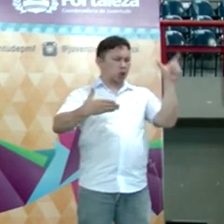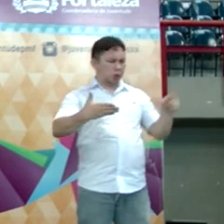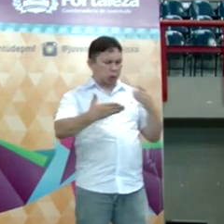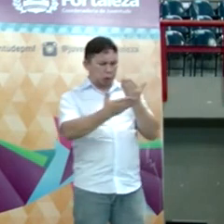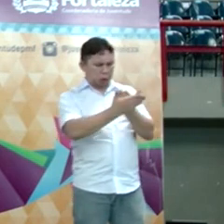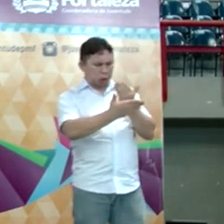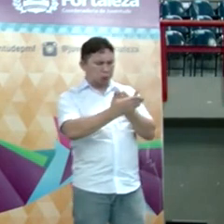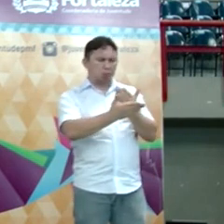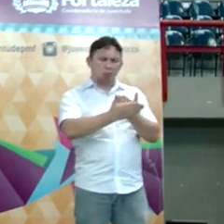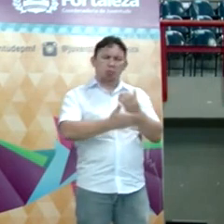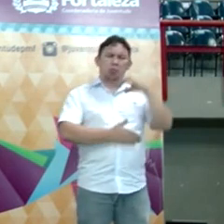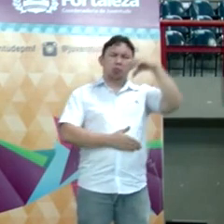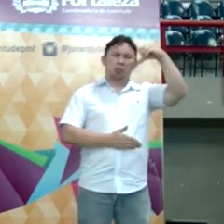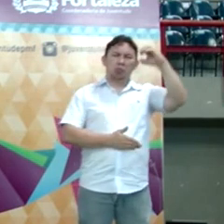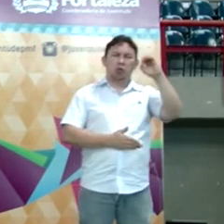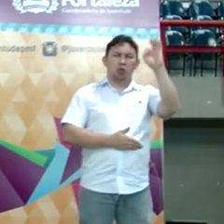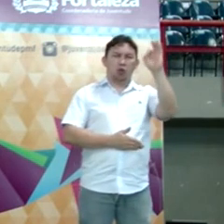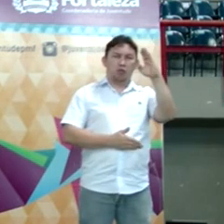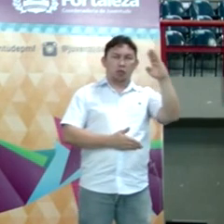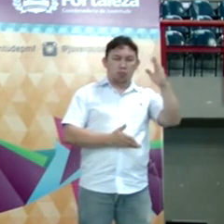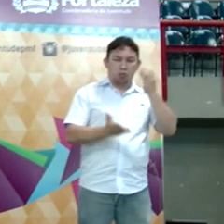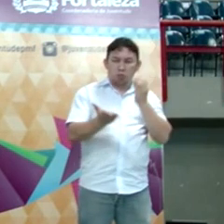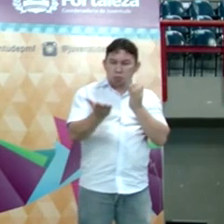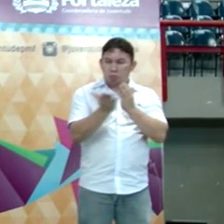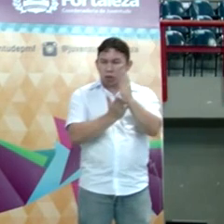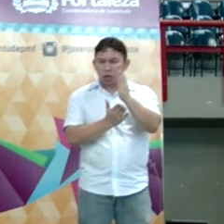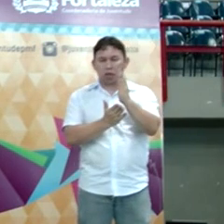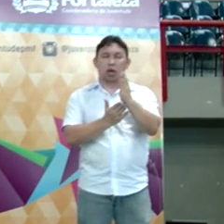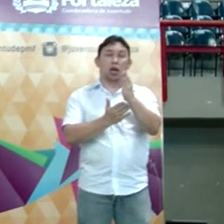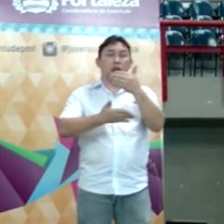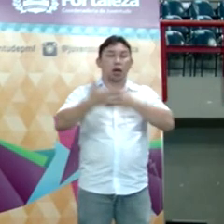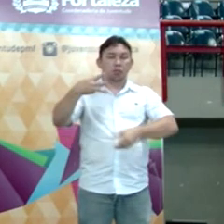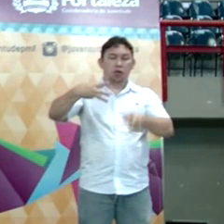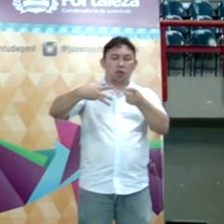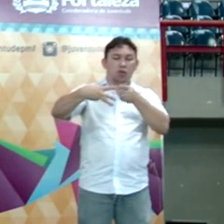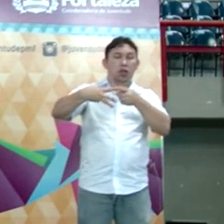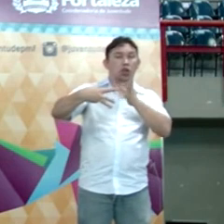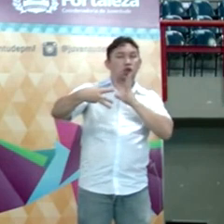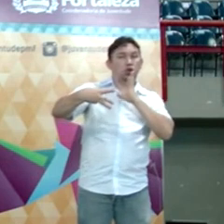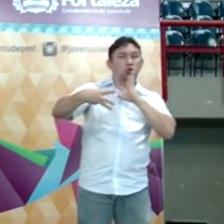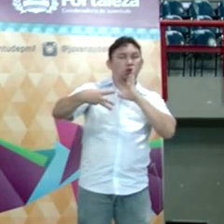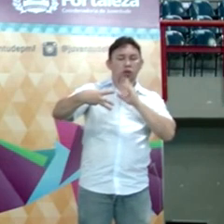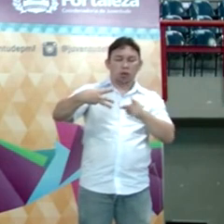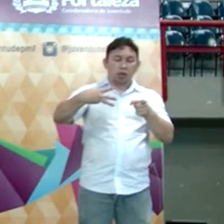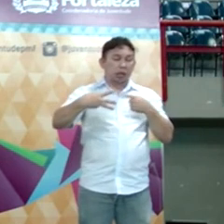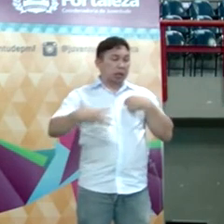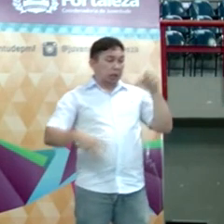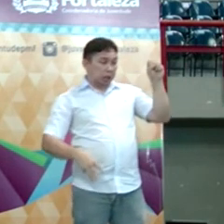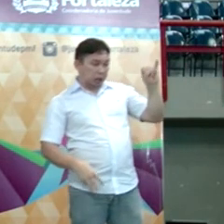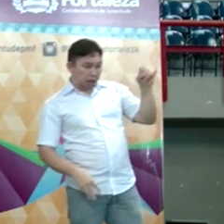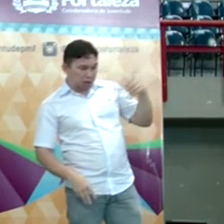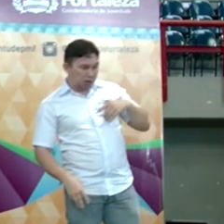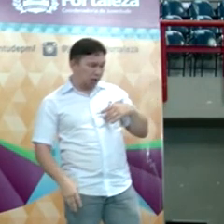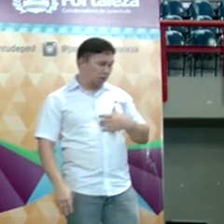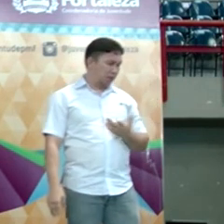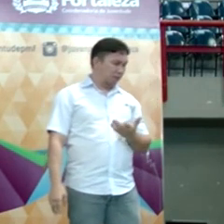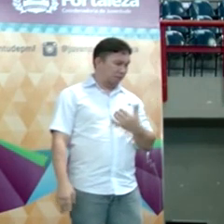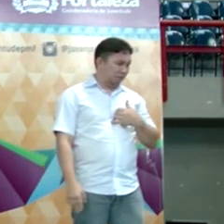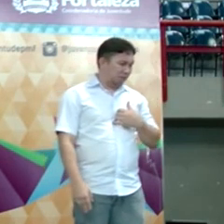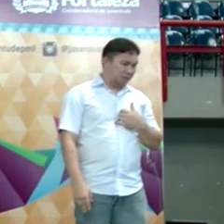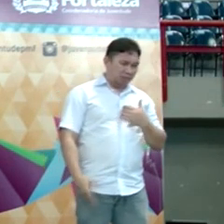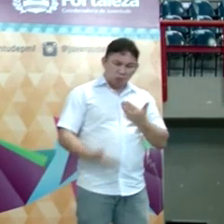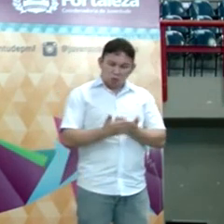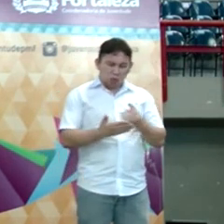preparado, ele tem 90% de chance na prova de conhecimentos. E se ele é despreparado, ele só tem